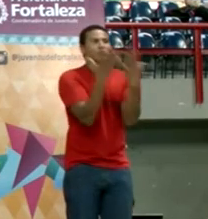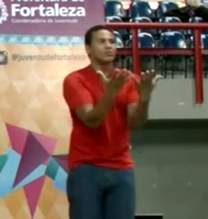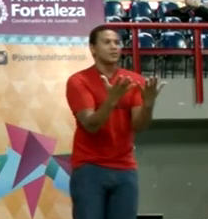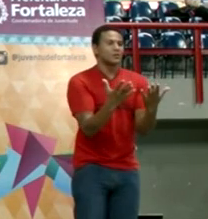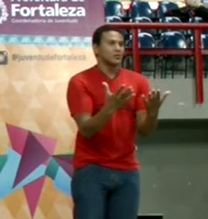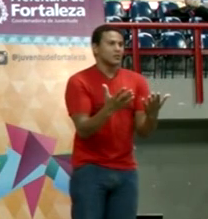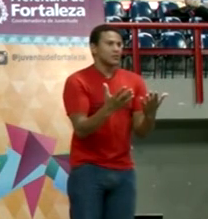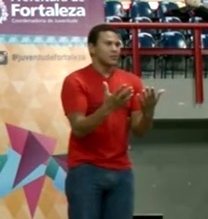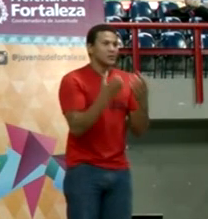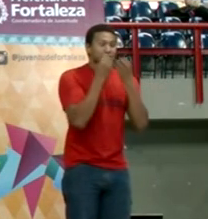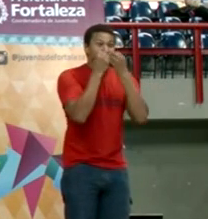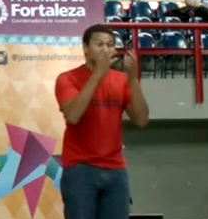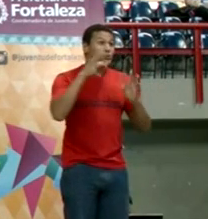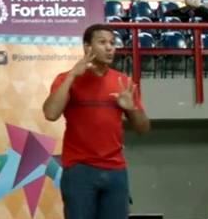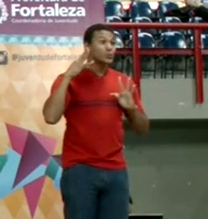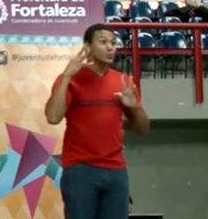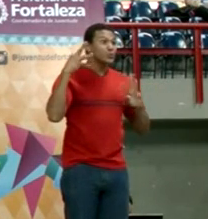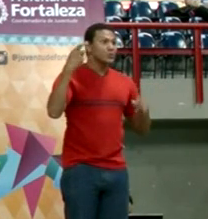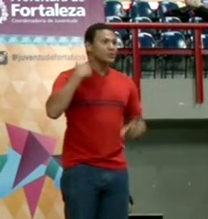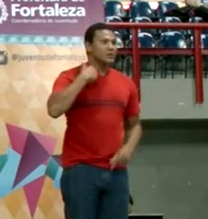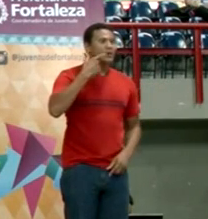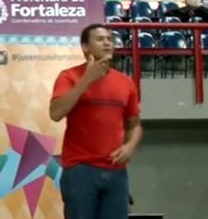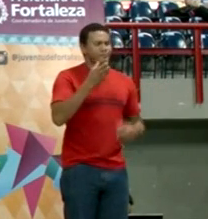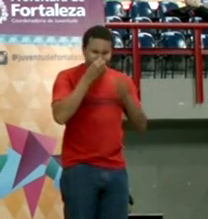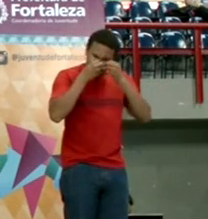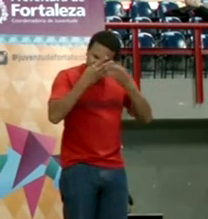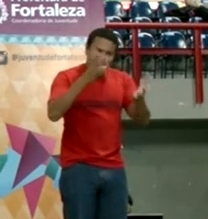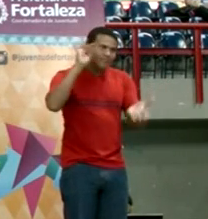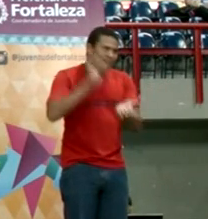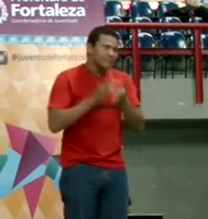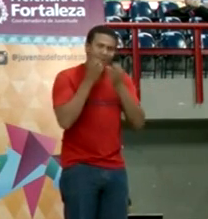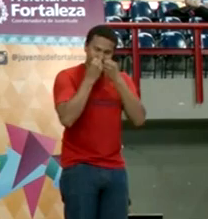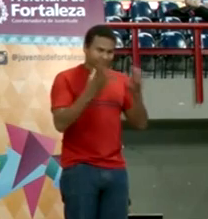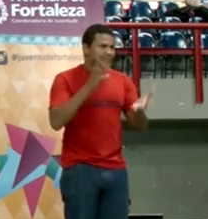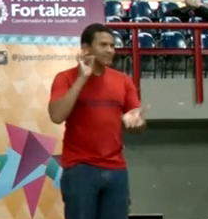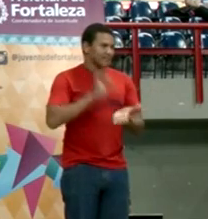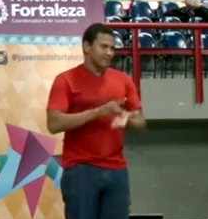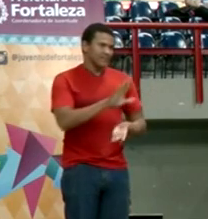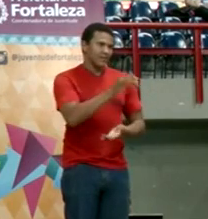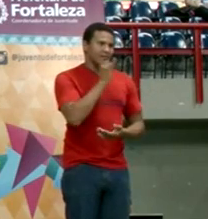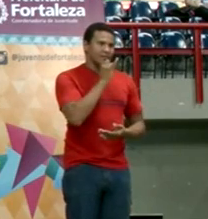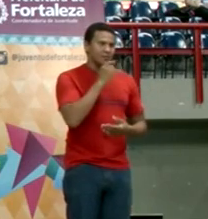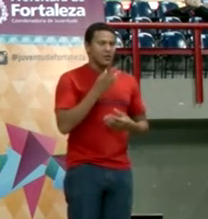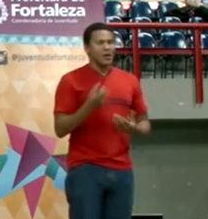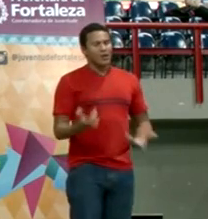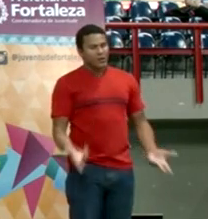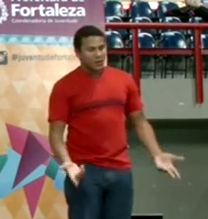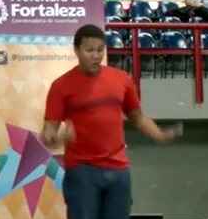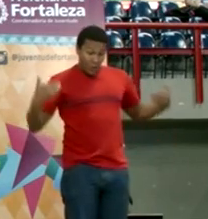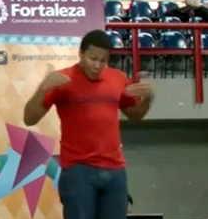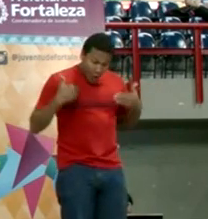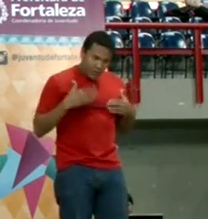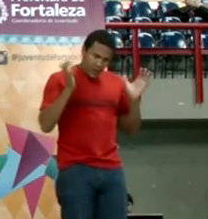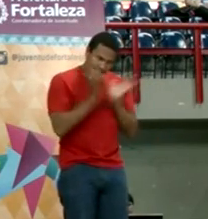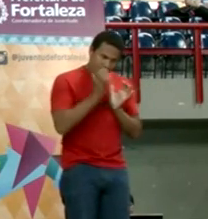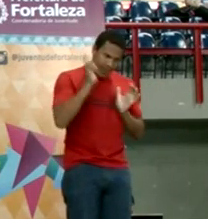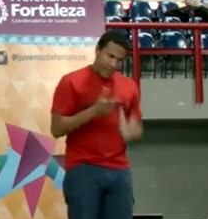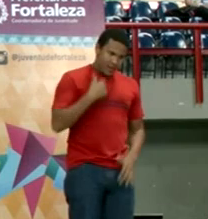mundo. Ele entregou todo mundo. Quando eu digo que ele entregou, ele entregou. Ele disse assim, olhe, nós somos um grupo